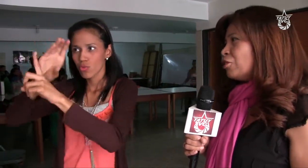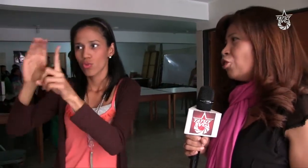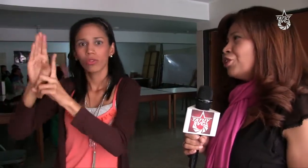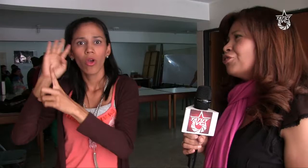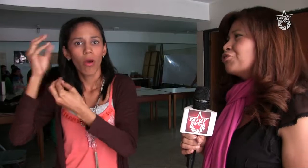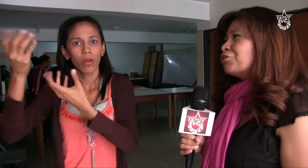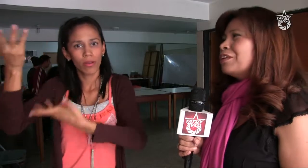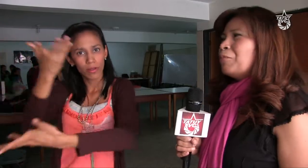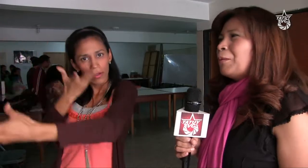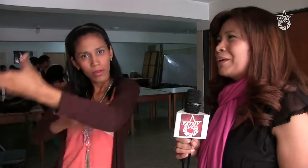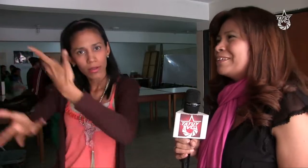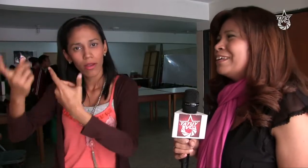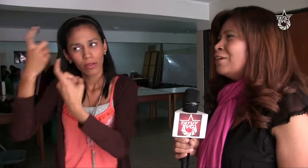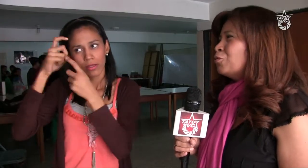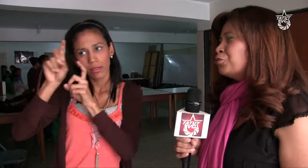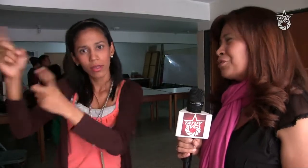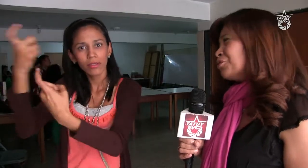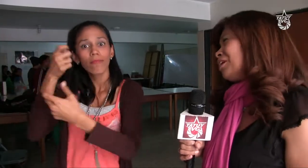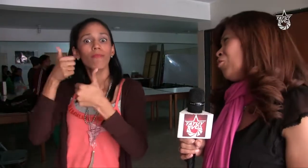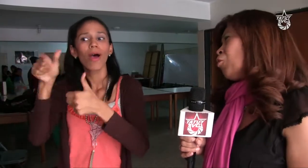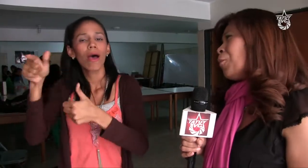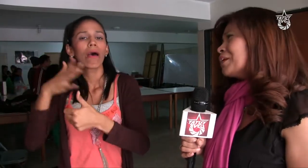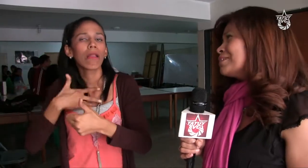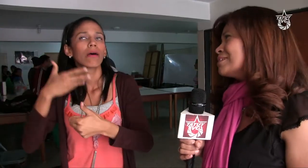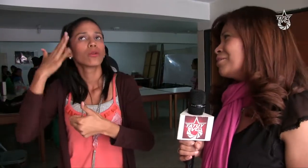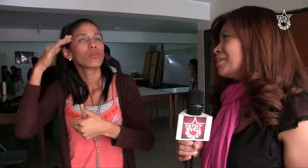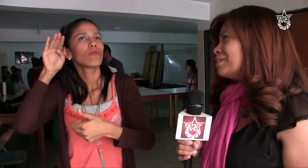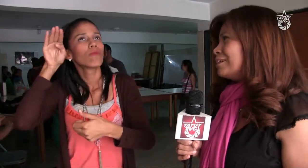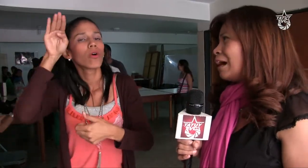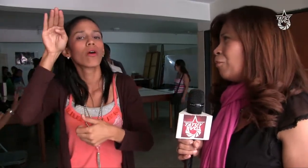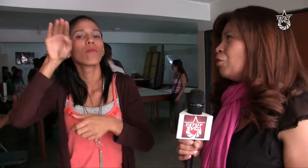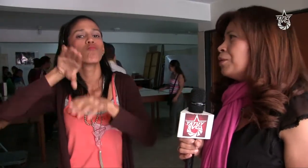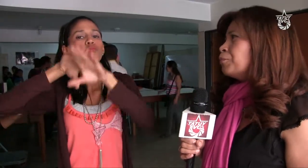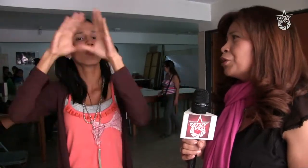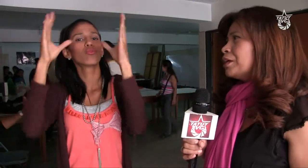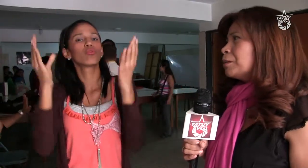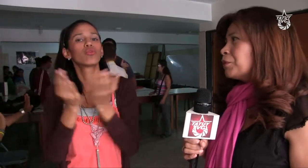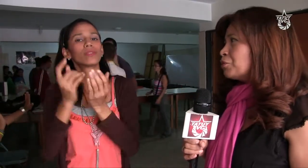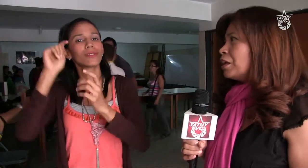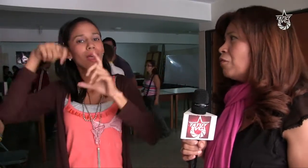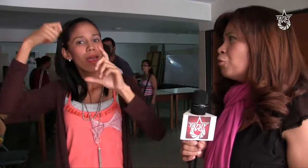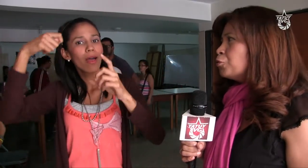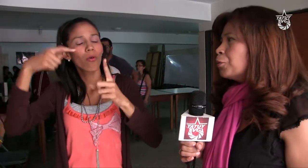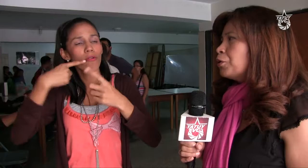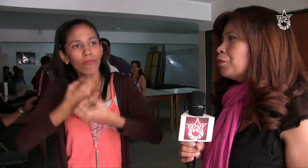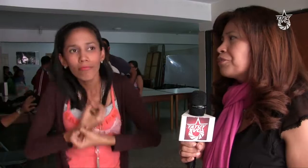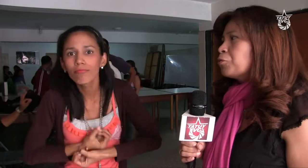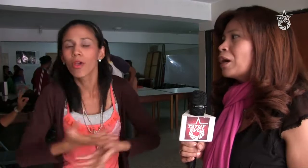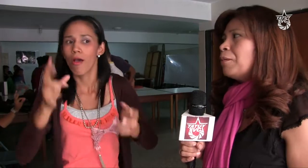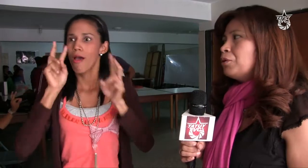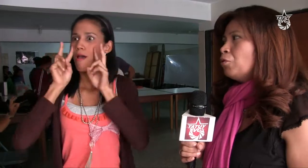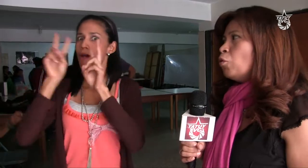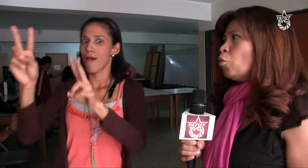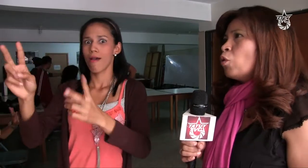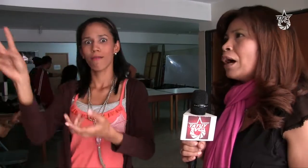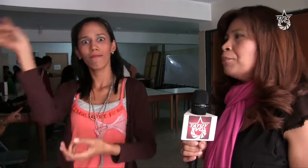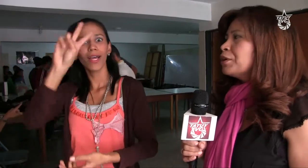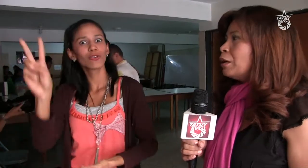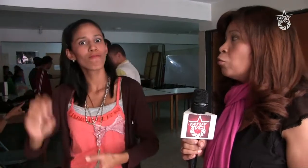tecnológica y nosotros les damos la parte de cultura sorda. Un compartir de saberes, digamos, porque esta persona en el futuro podemos hacer un cambio, un cambio que en el